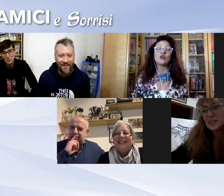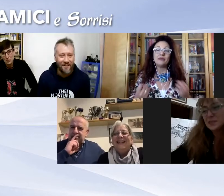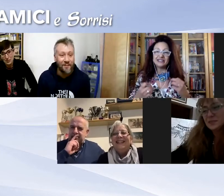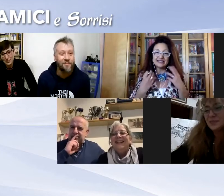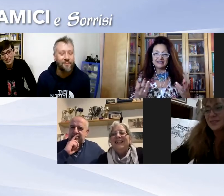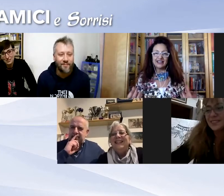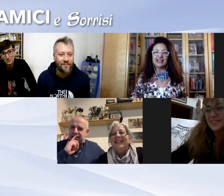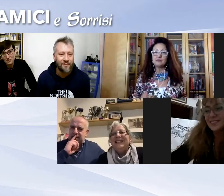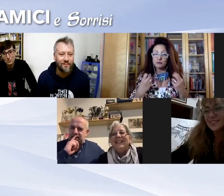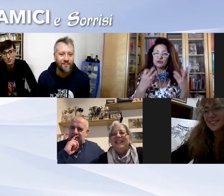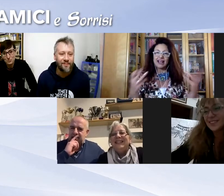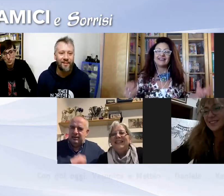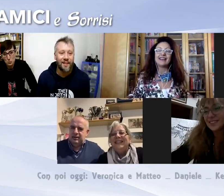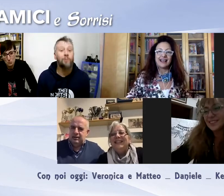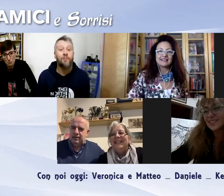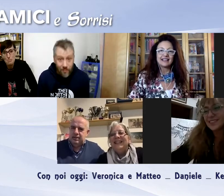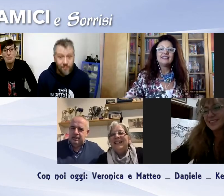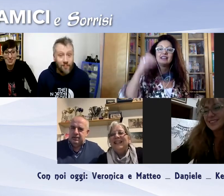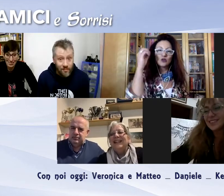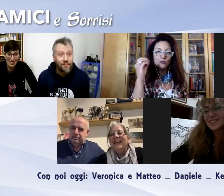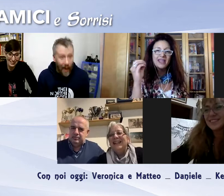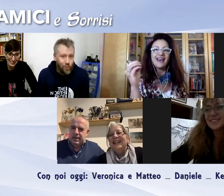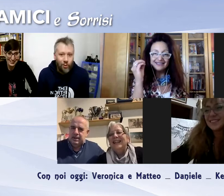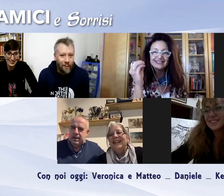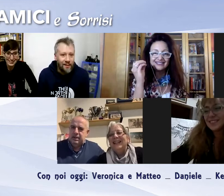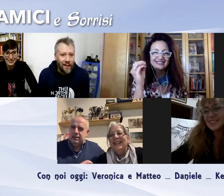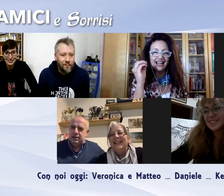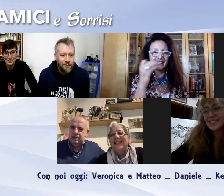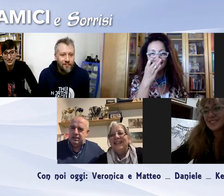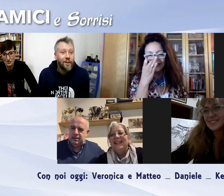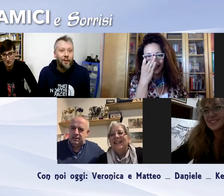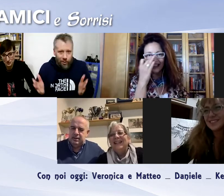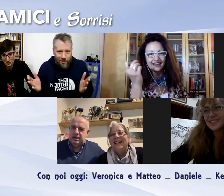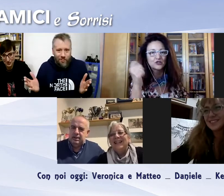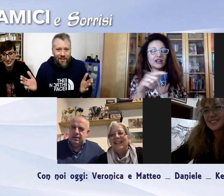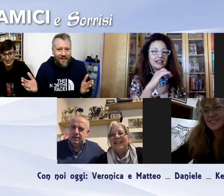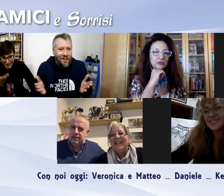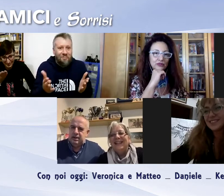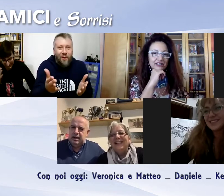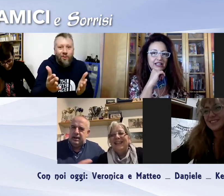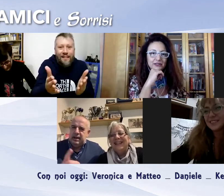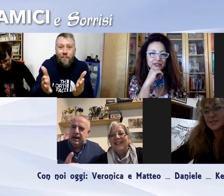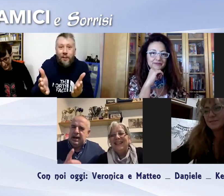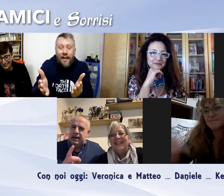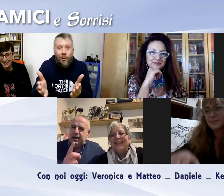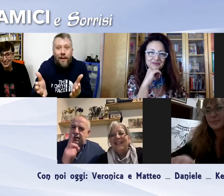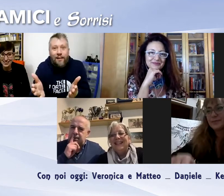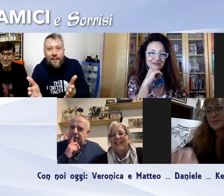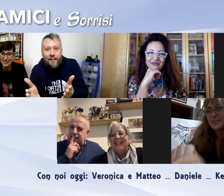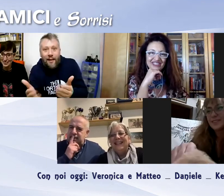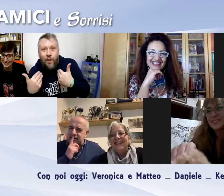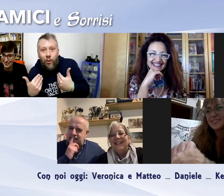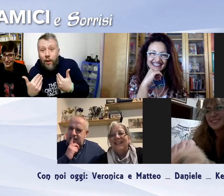Questo è come gestire il proprio cane a casa, come Assolutamente. addestrare il cane a giocare a bullying. Potete portare un